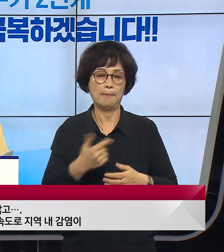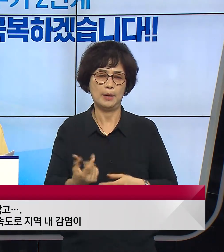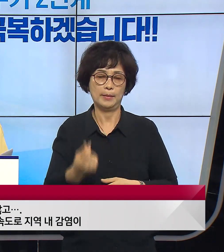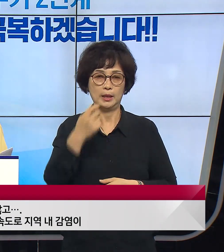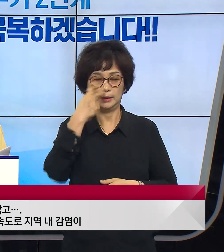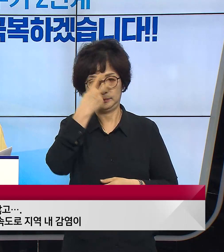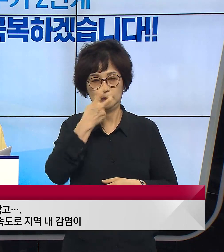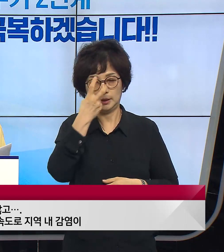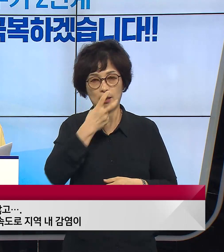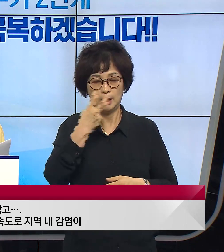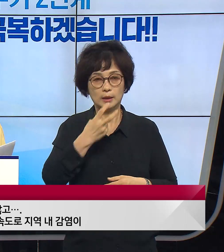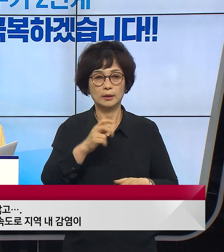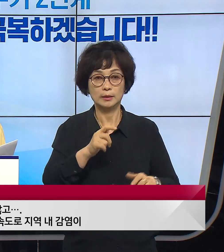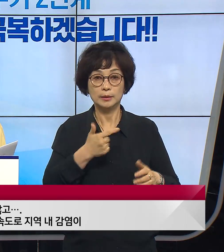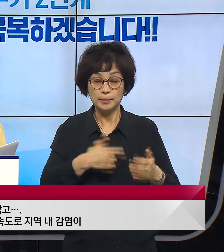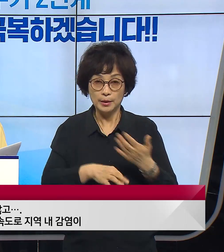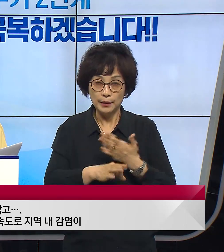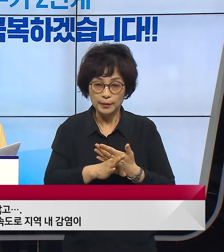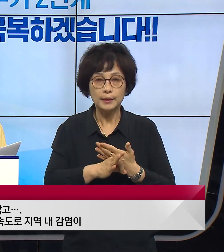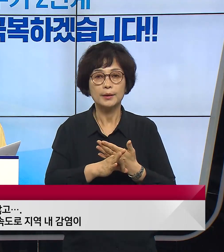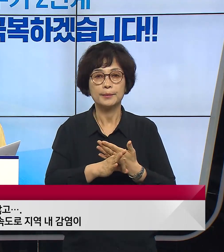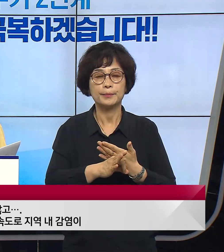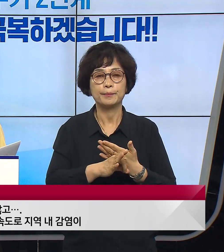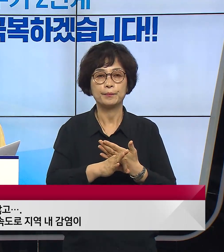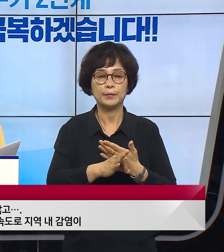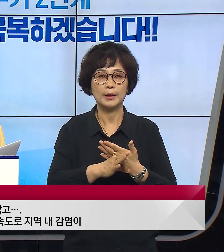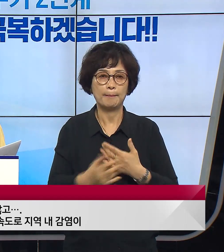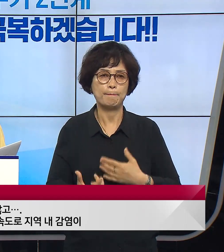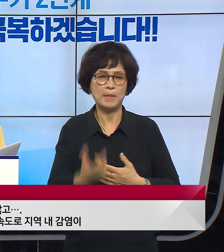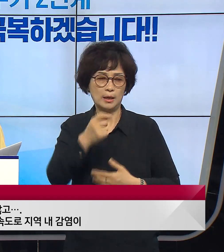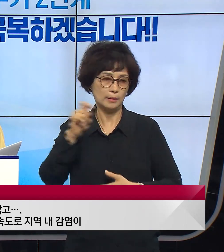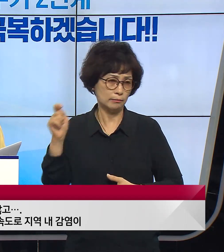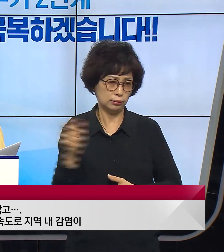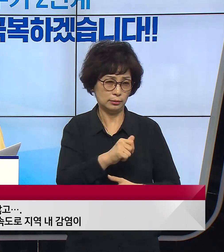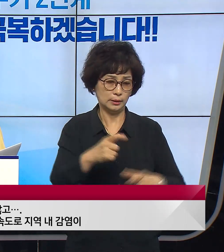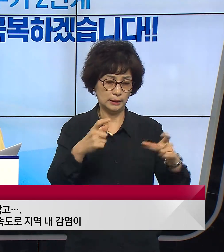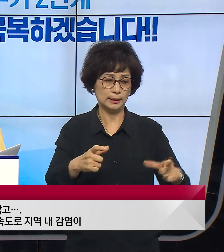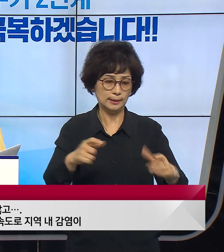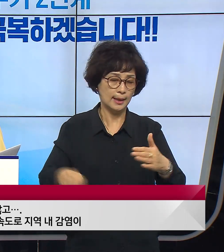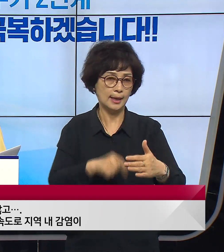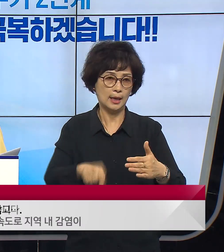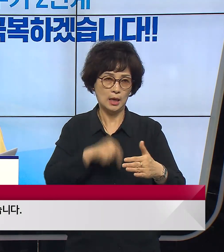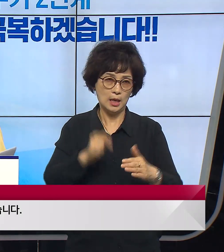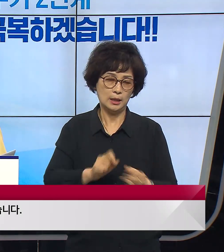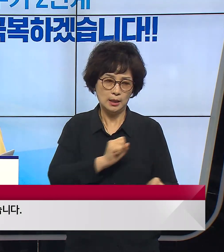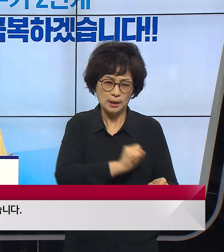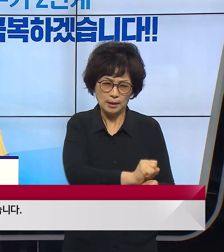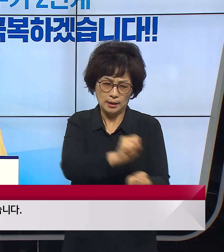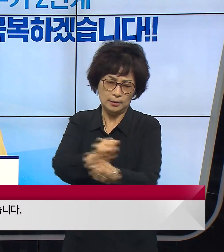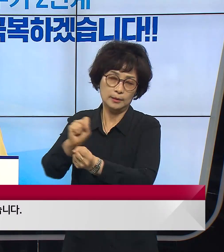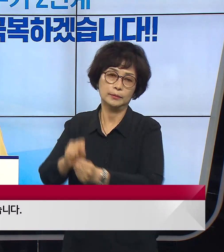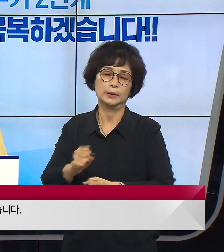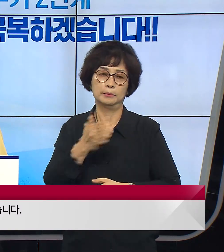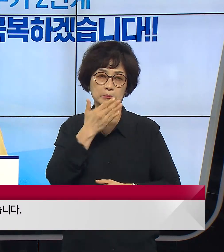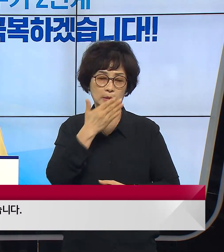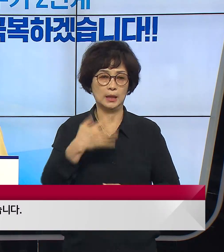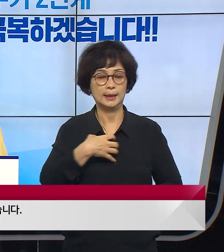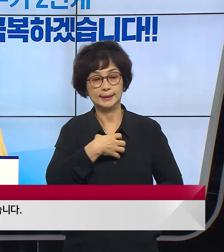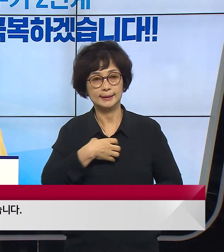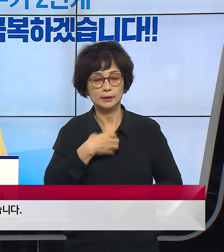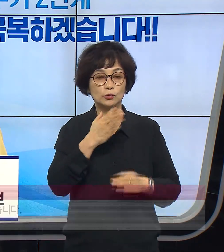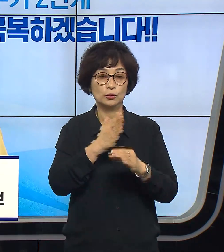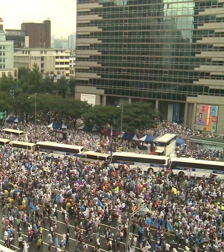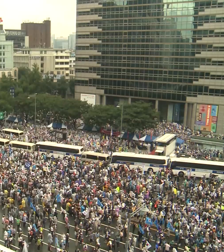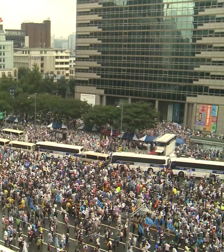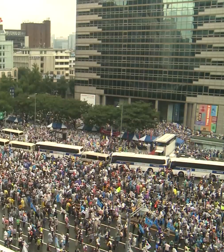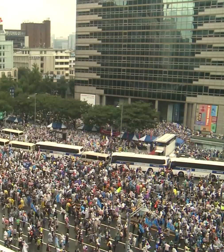조기에 검사를 받지 않는다면은 빠른 속도로 지역 내 감염이 일어날 수 있을 것이라고 걱정하고